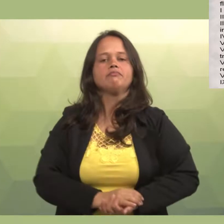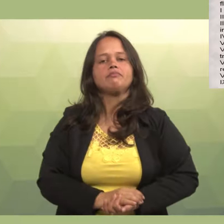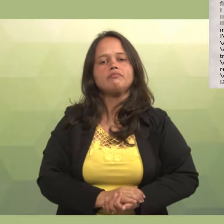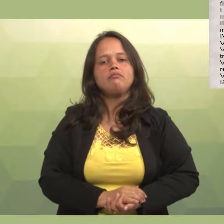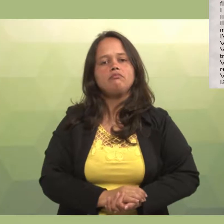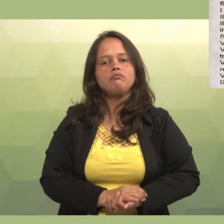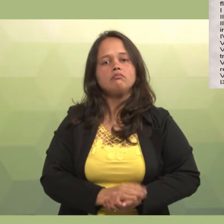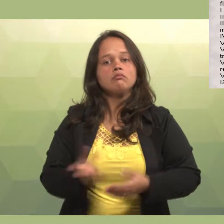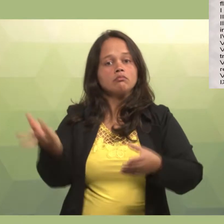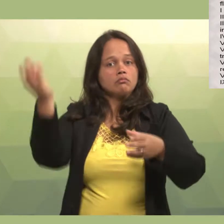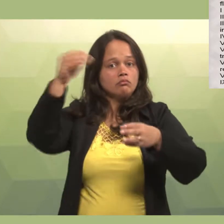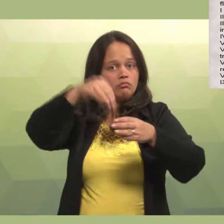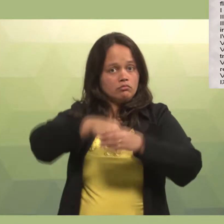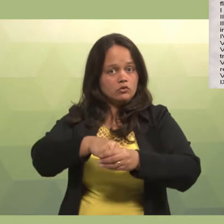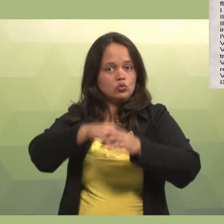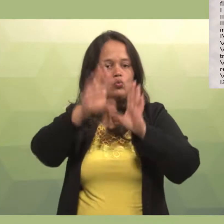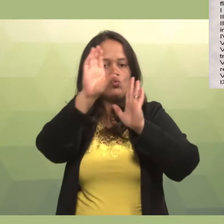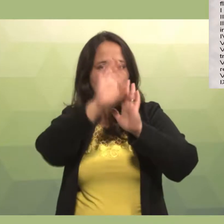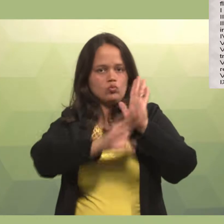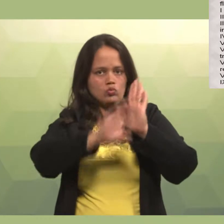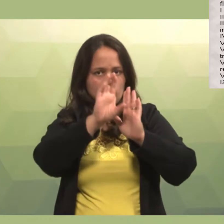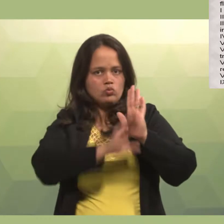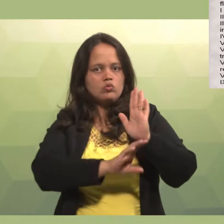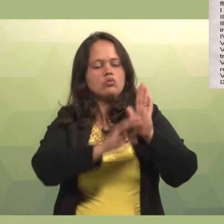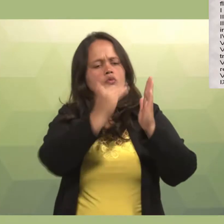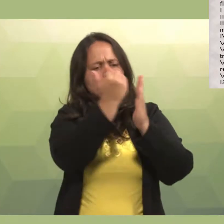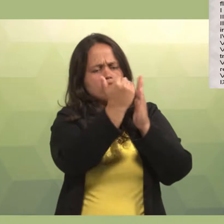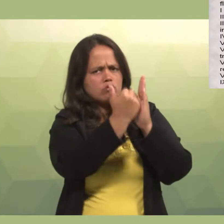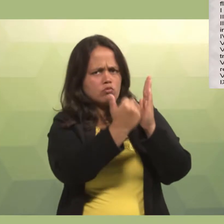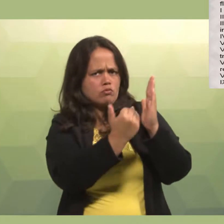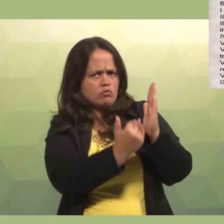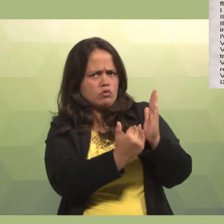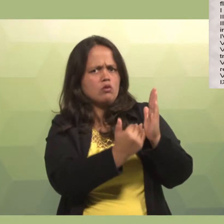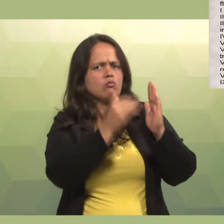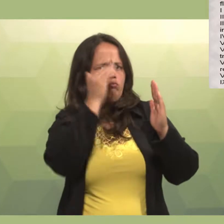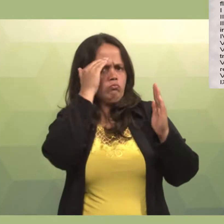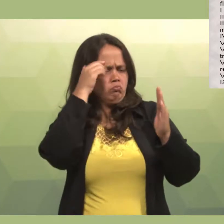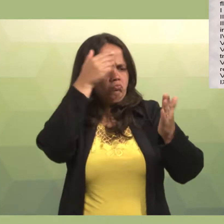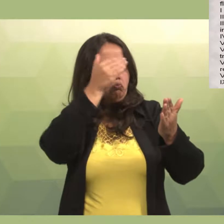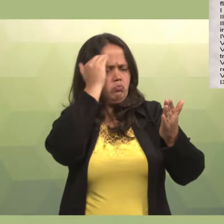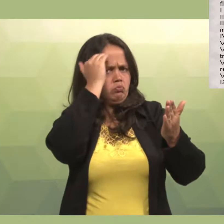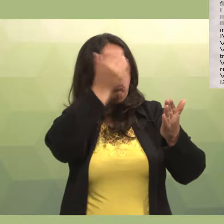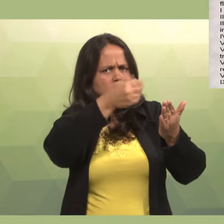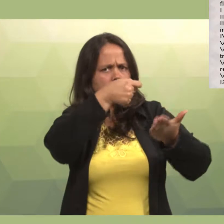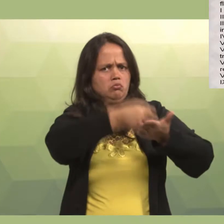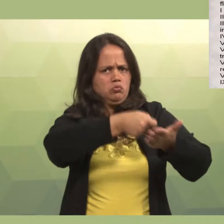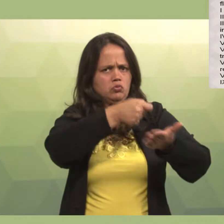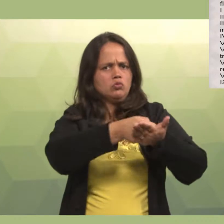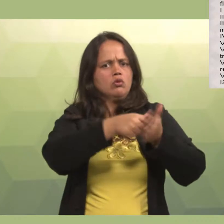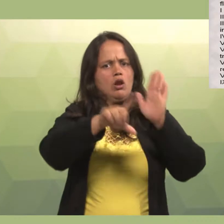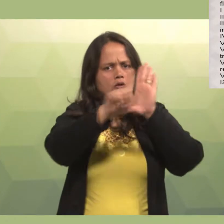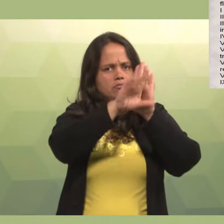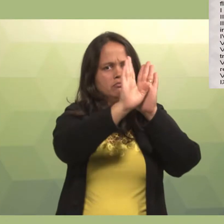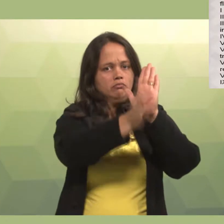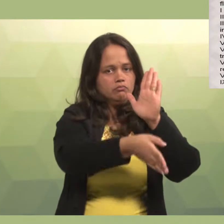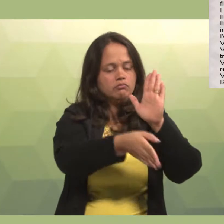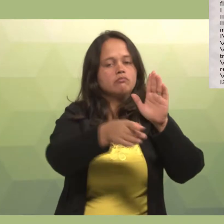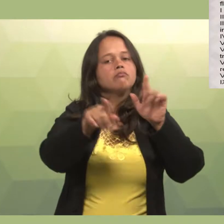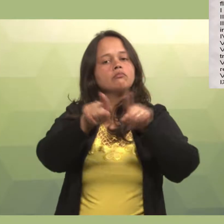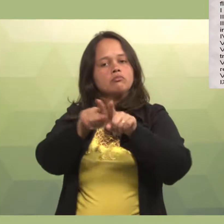incluindo não só os componentes curriculares, centrais obrigatórios, previstos na legislação e nas